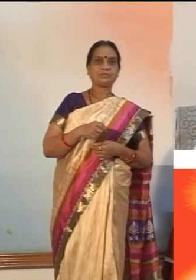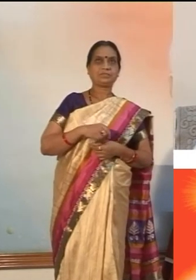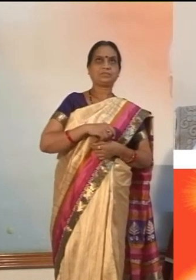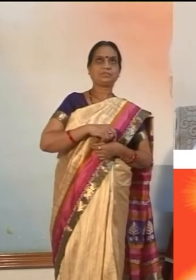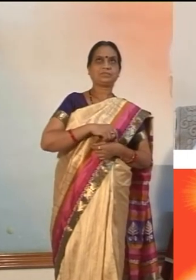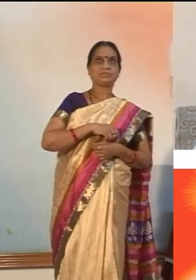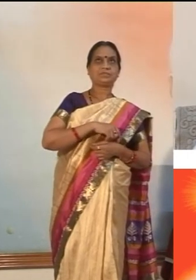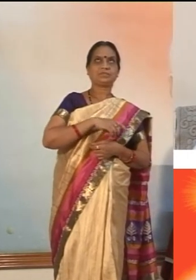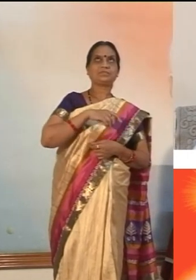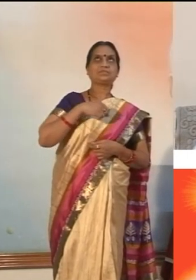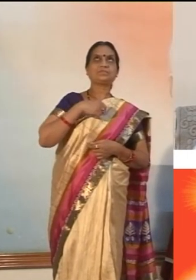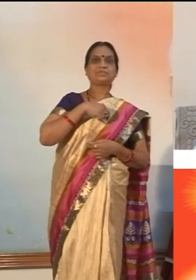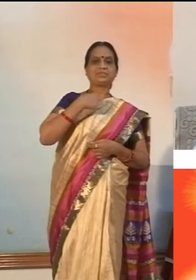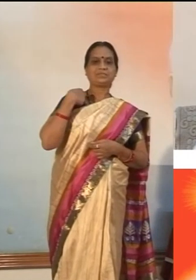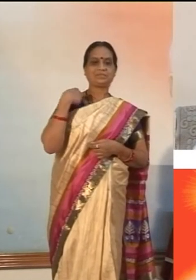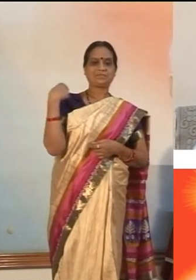शांति धाम कहते हैं